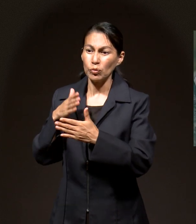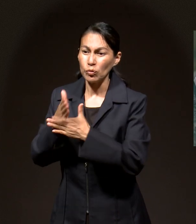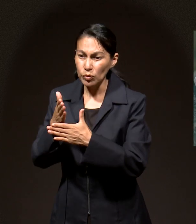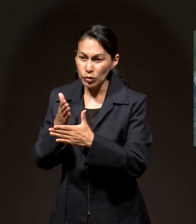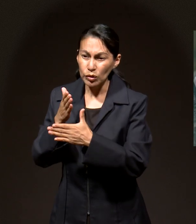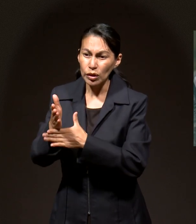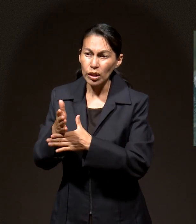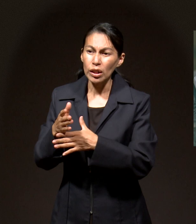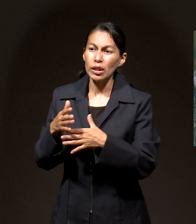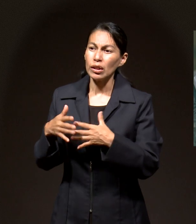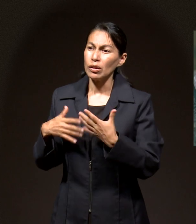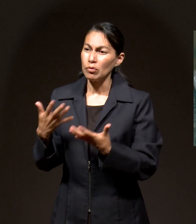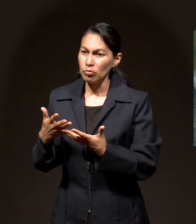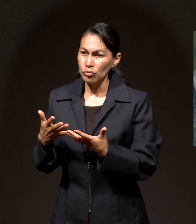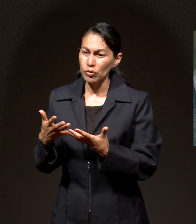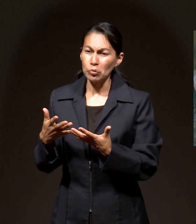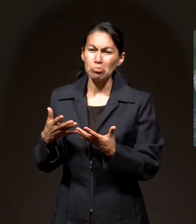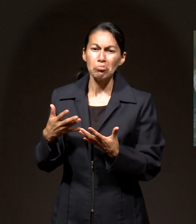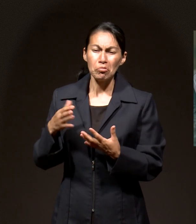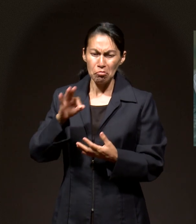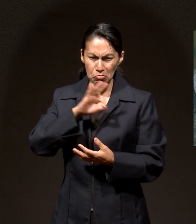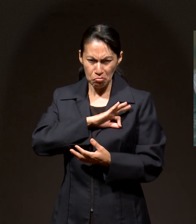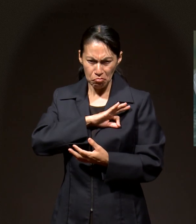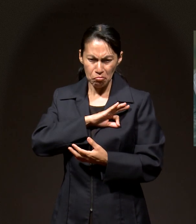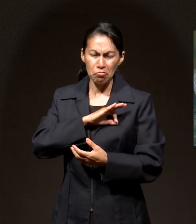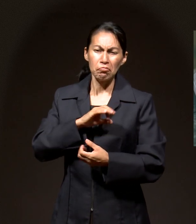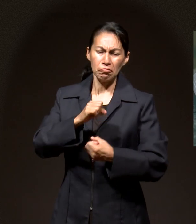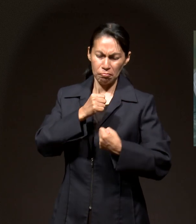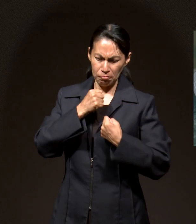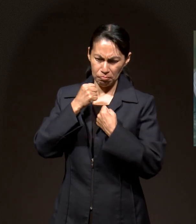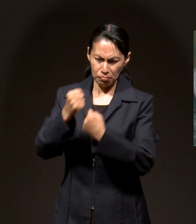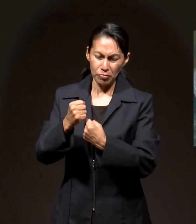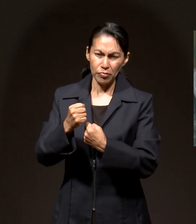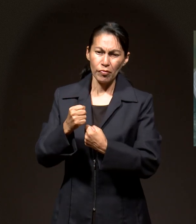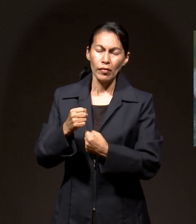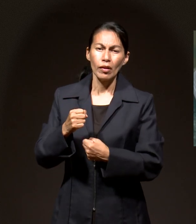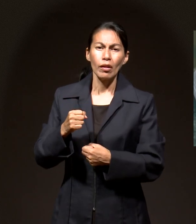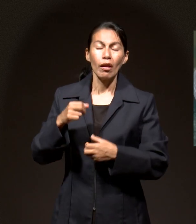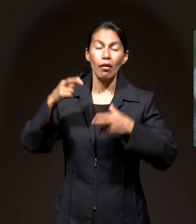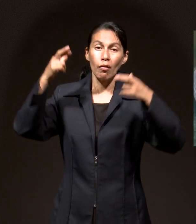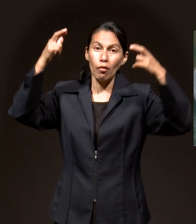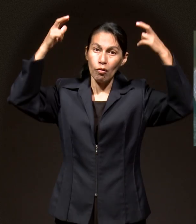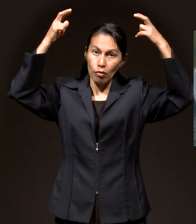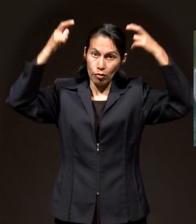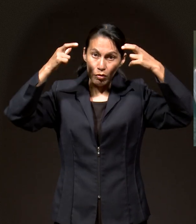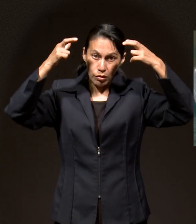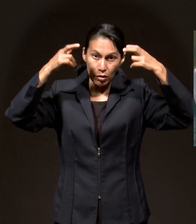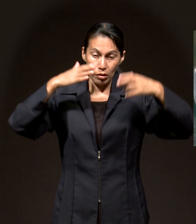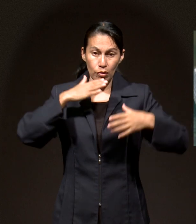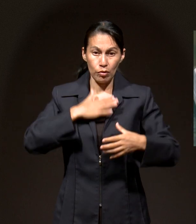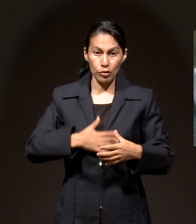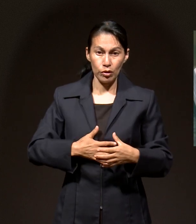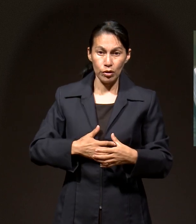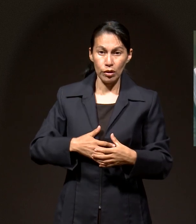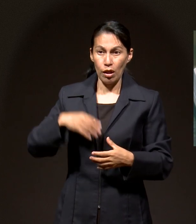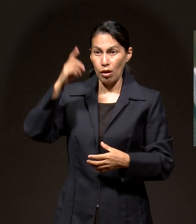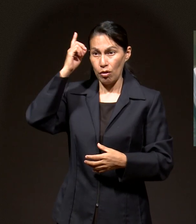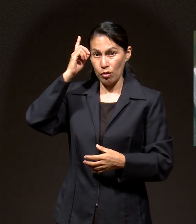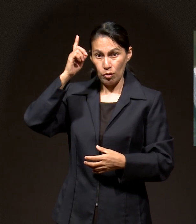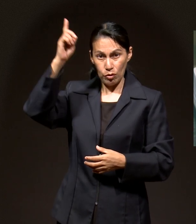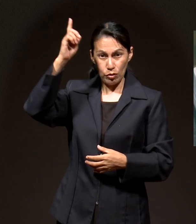fe. Versículo 8 dice: por lo demás, me está reservada la corona de justicia, la cual me dará el